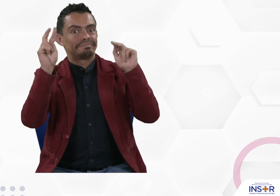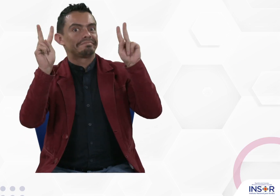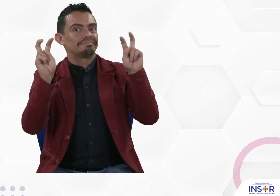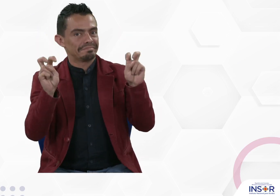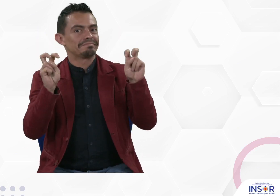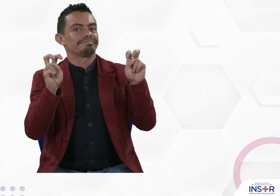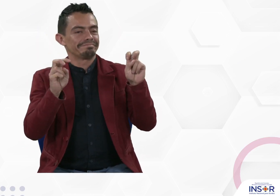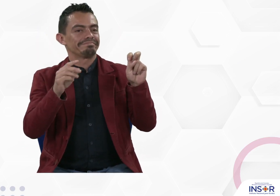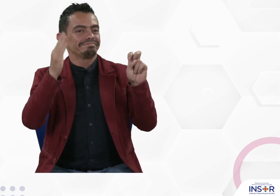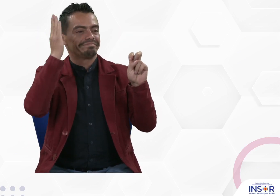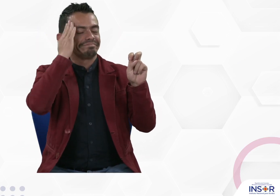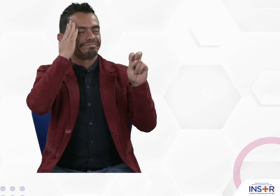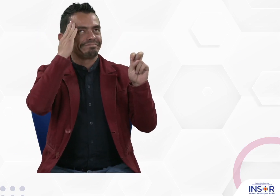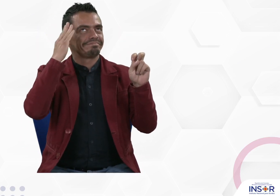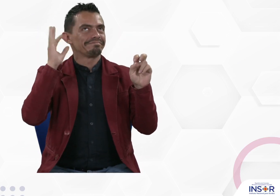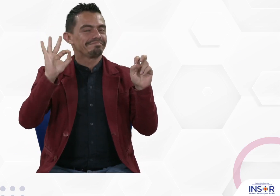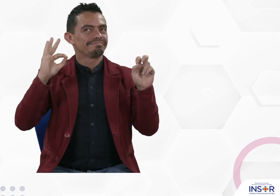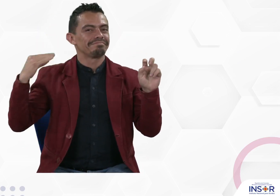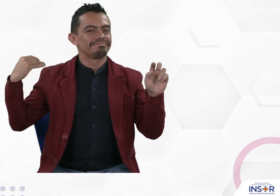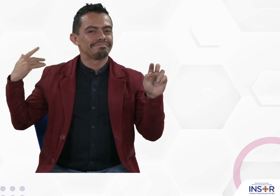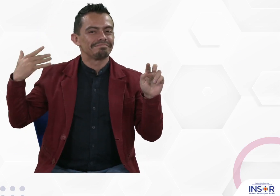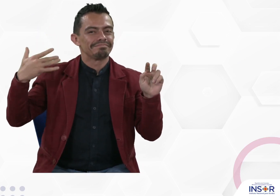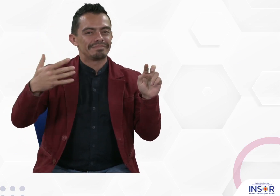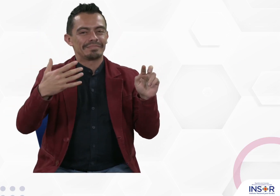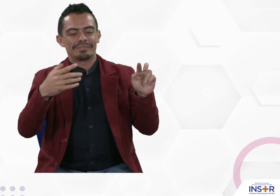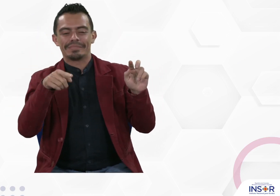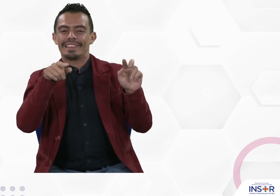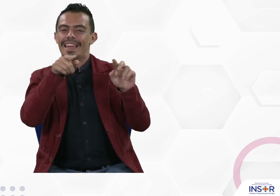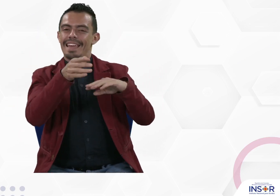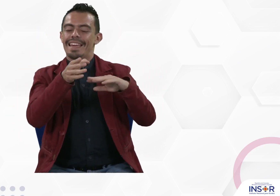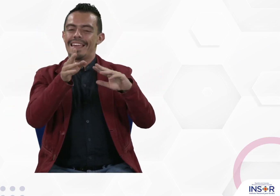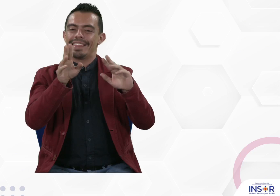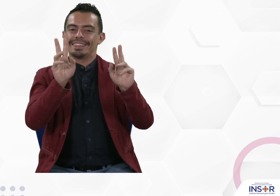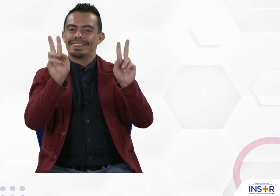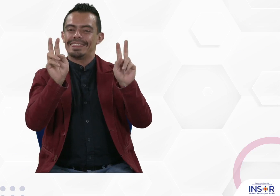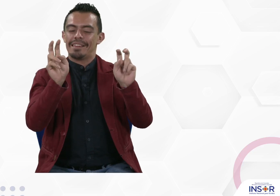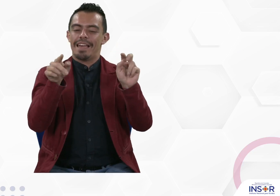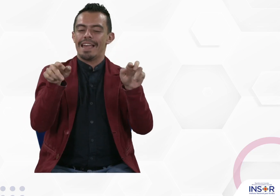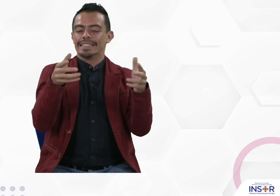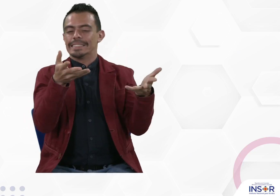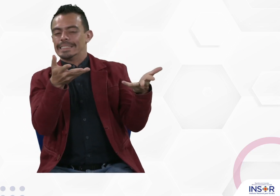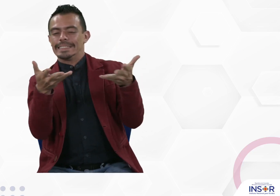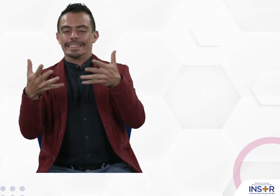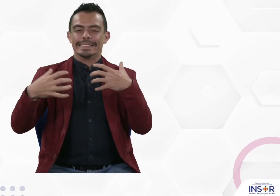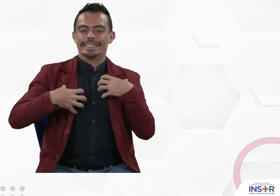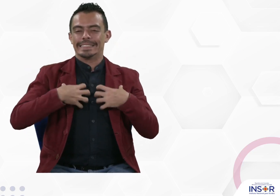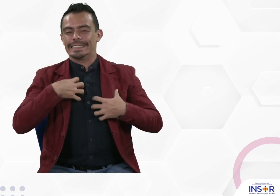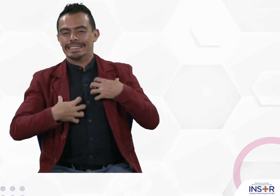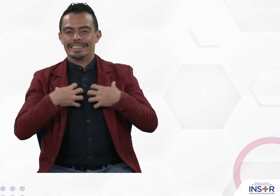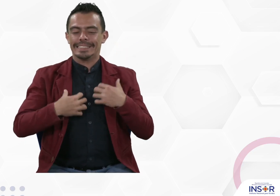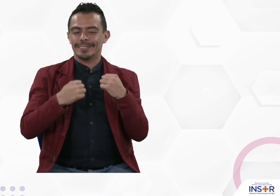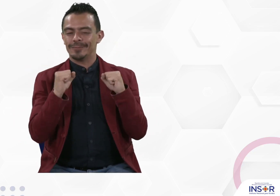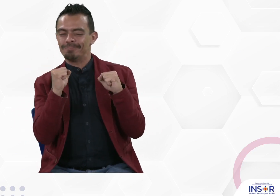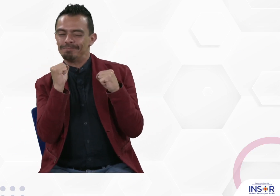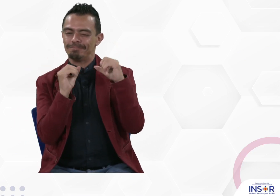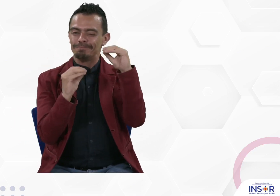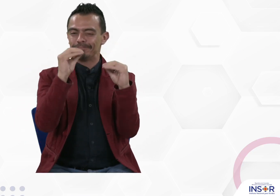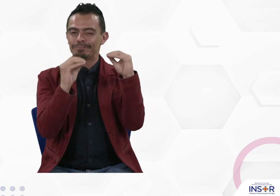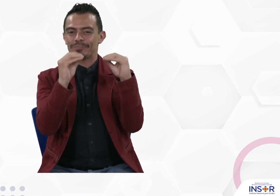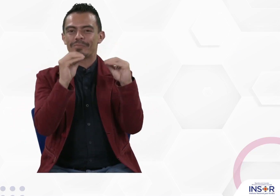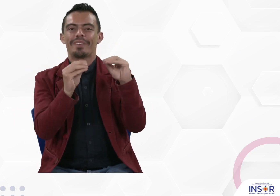Bien, muy interesante este tema que hemos abordado el día de hoy. Se da para muchas